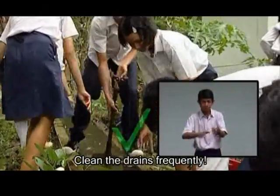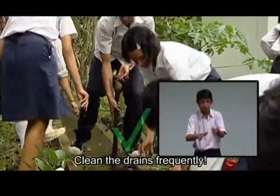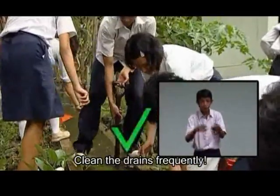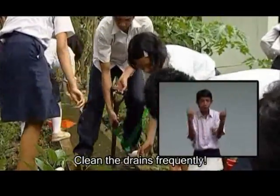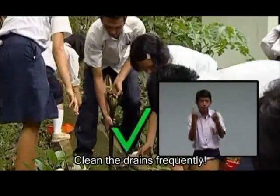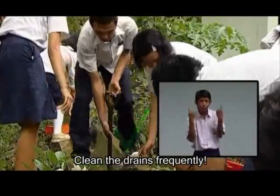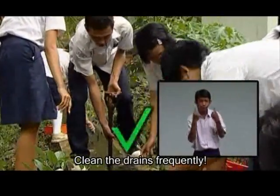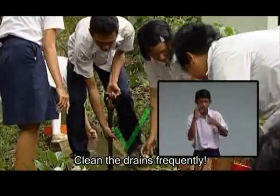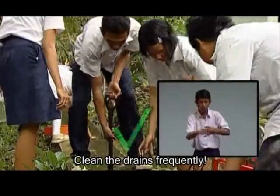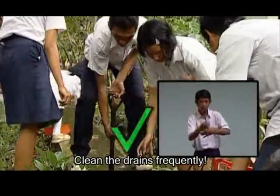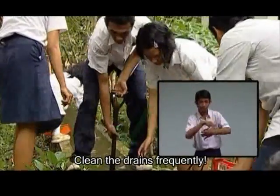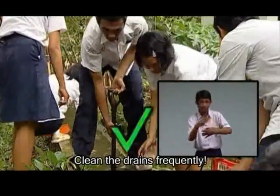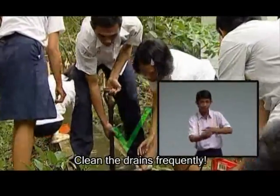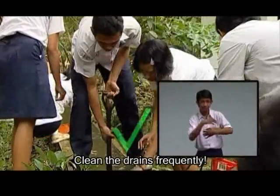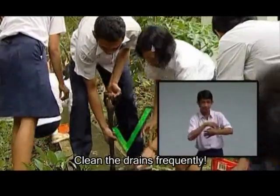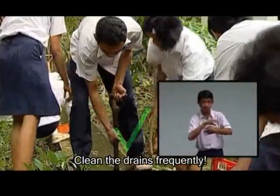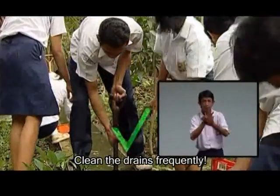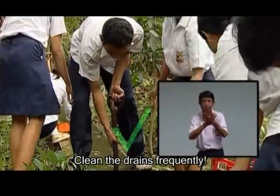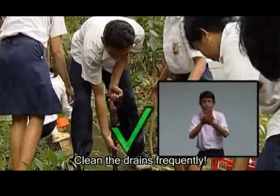Sering bersihkan saluran air.